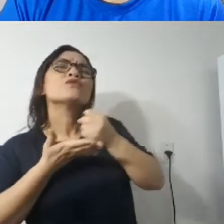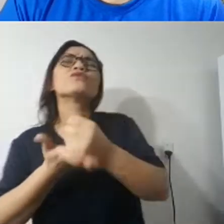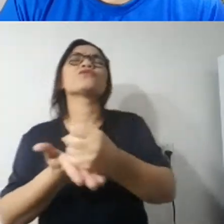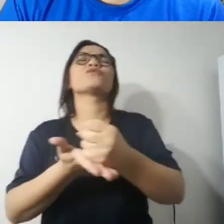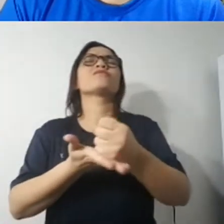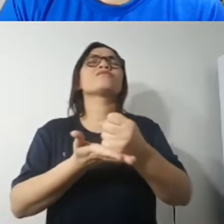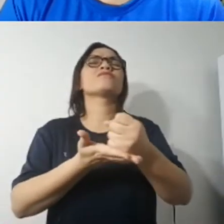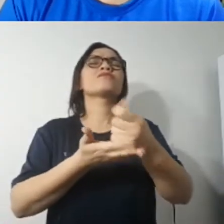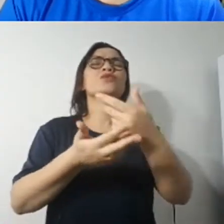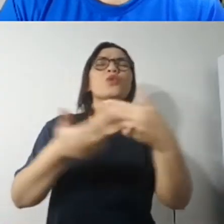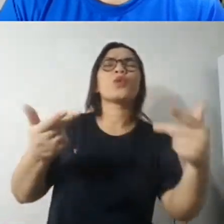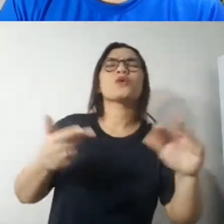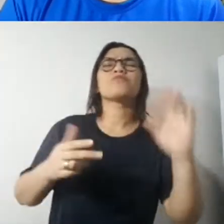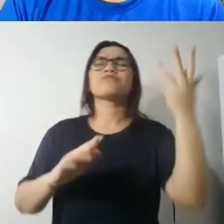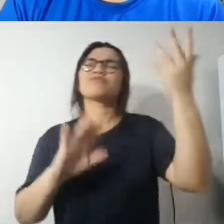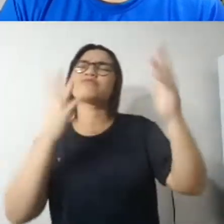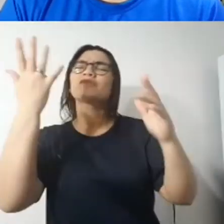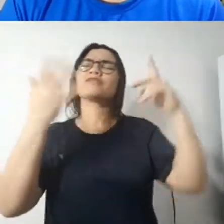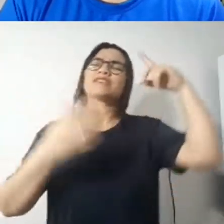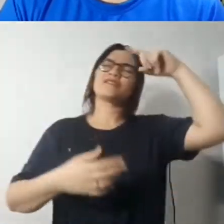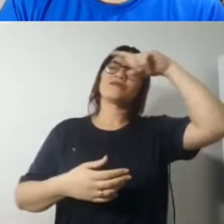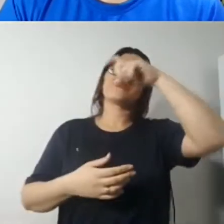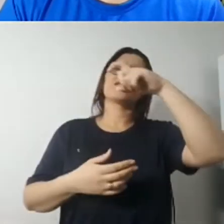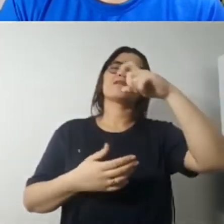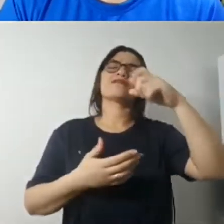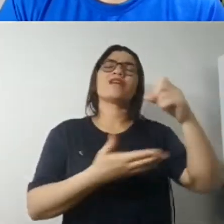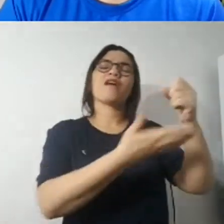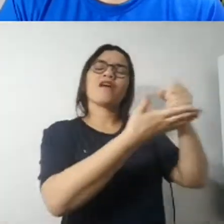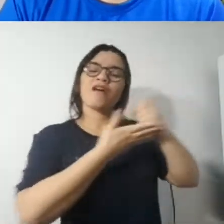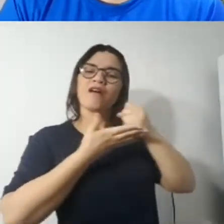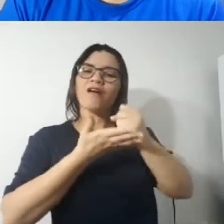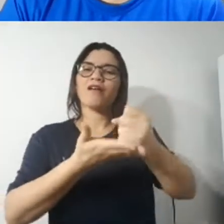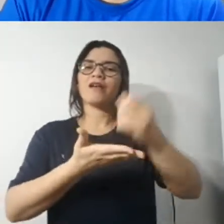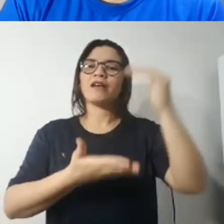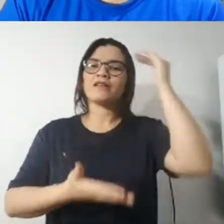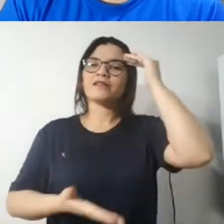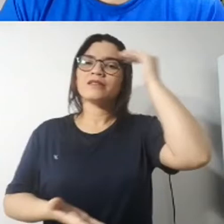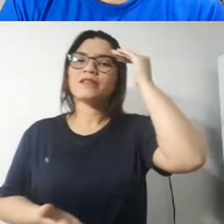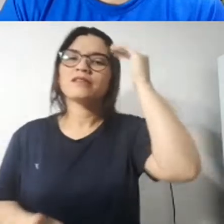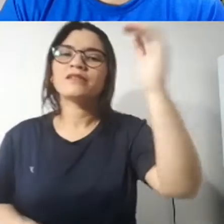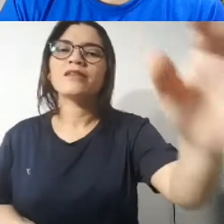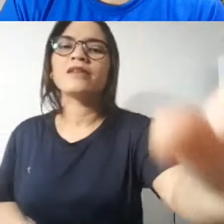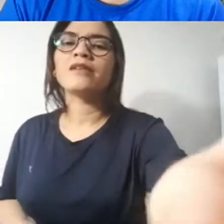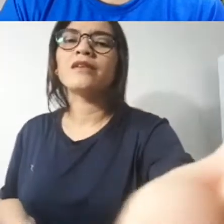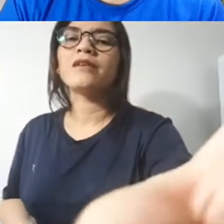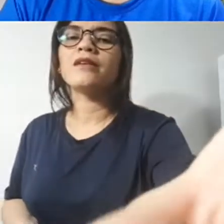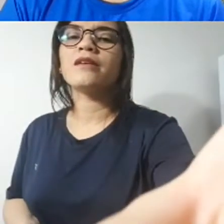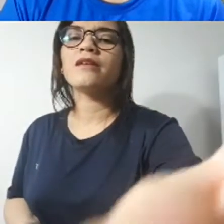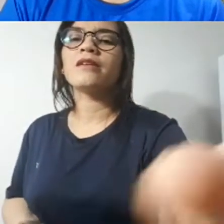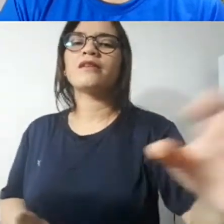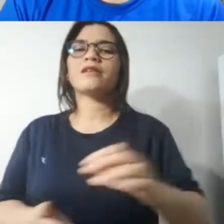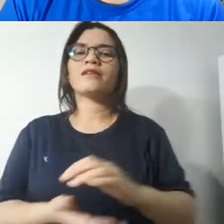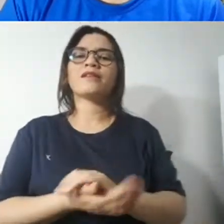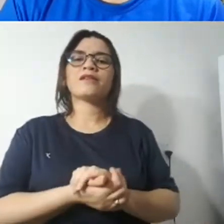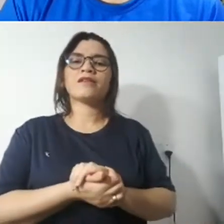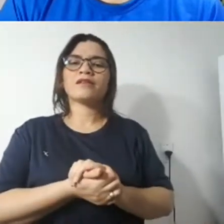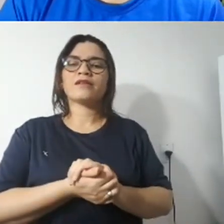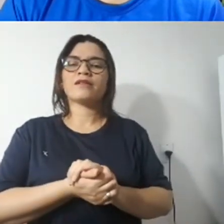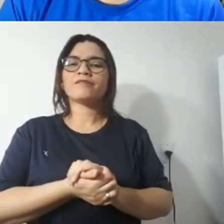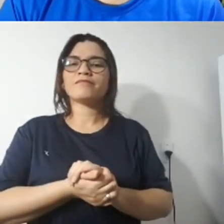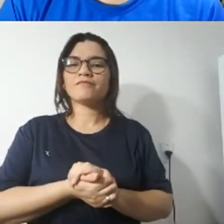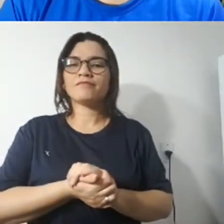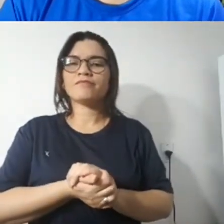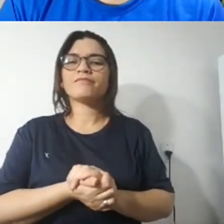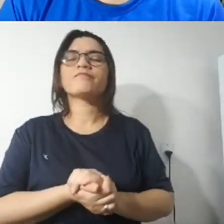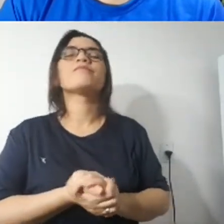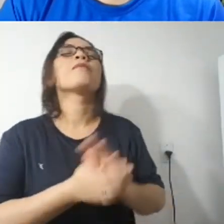Senhor está conosco, entender que todas as coisas cooperam para o bem daqueles que amam a Deus. Então, Pai, nos momentos de tristeza,